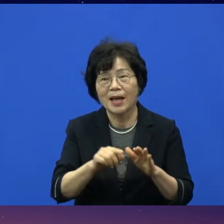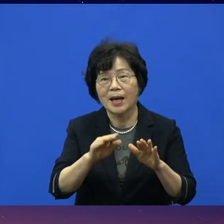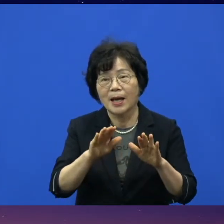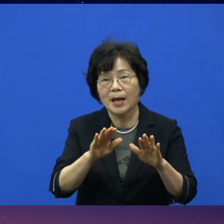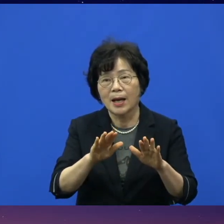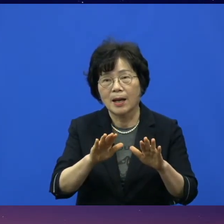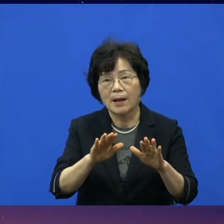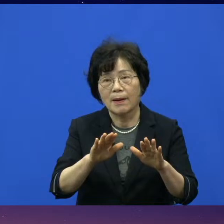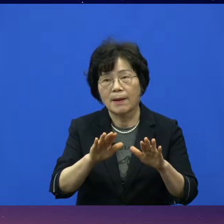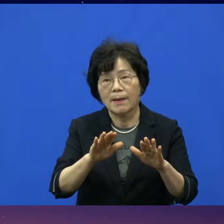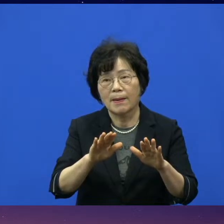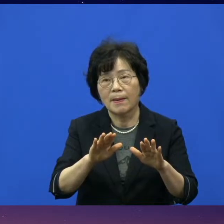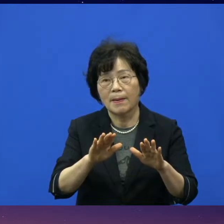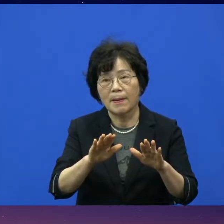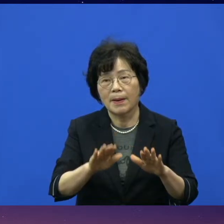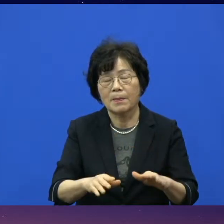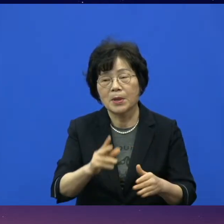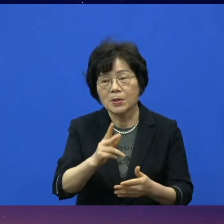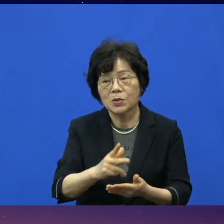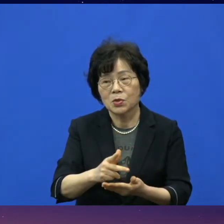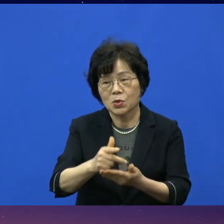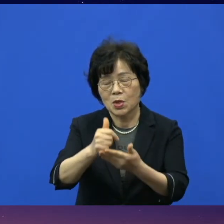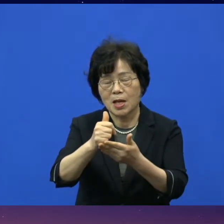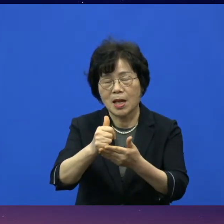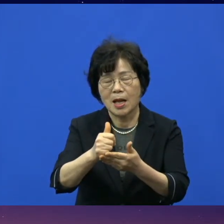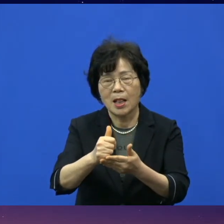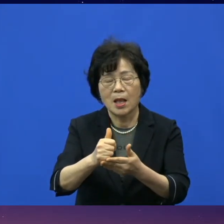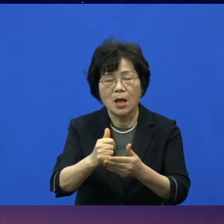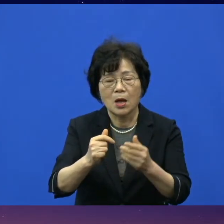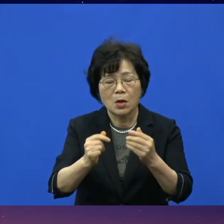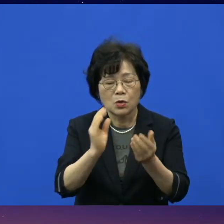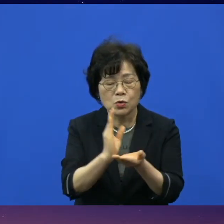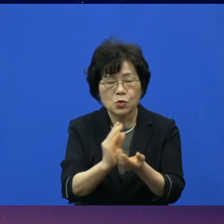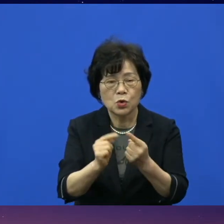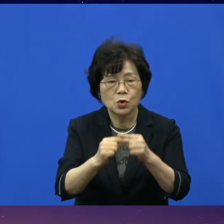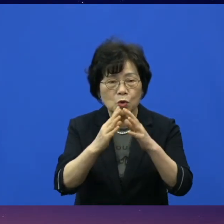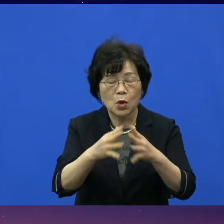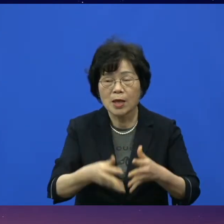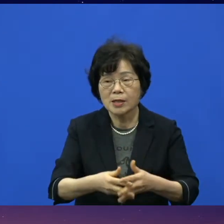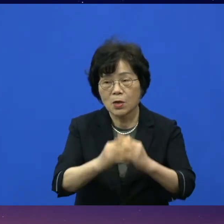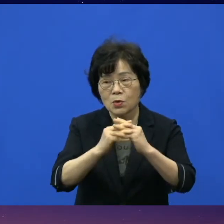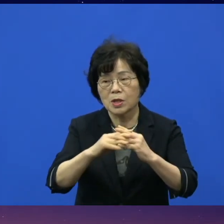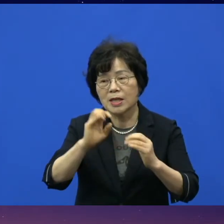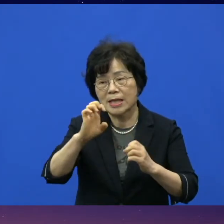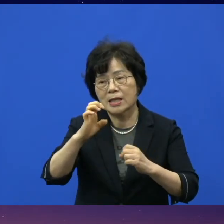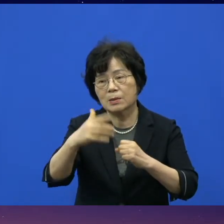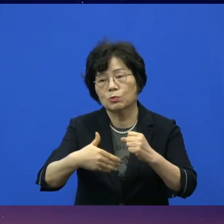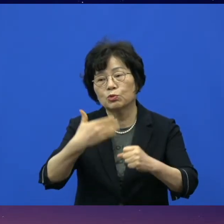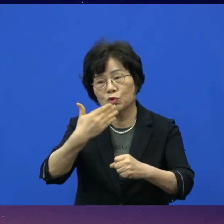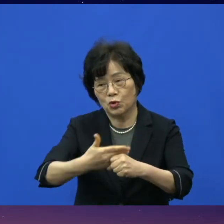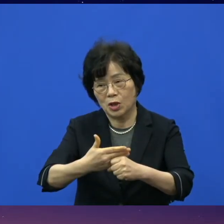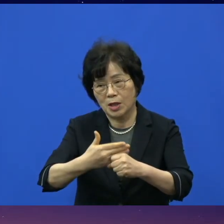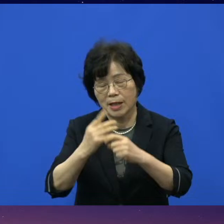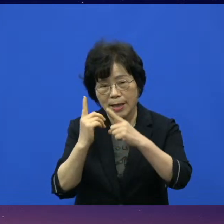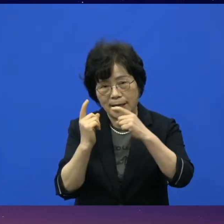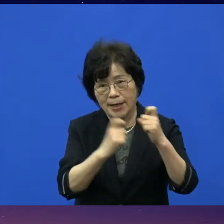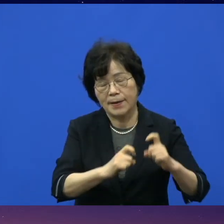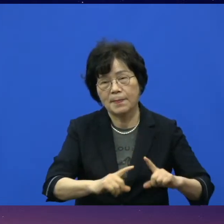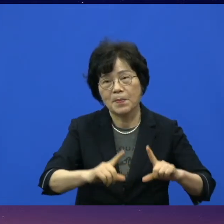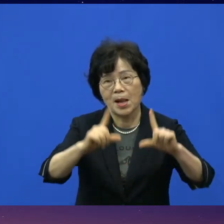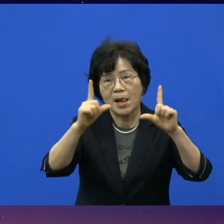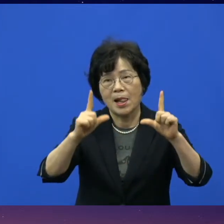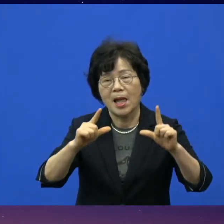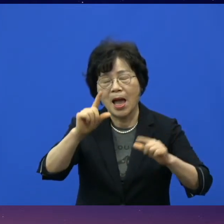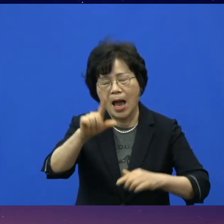오는 주일은 이제 창립 우리 49주년이에요. 그래서 뭐 행사도 많이 했는데 제일 앞건이 하루